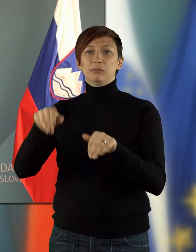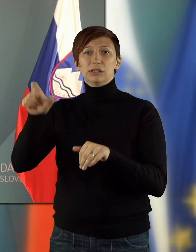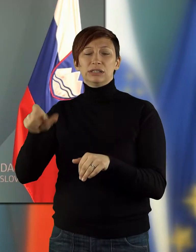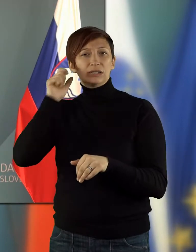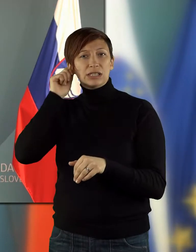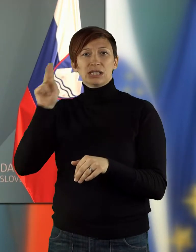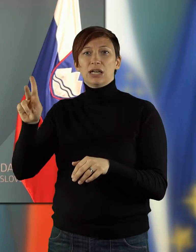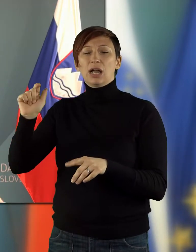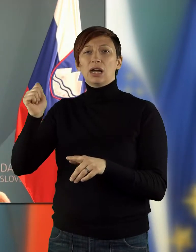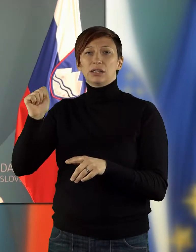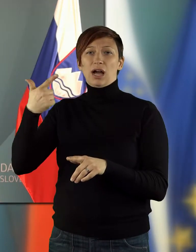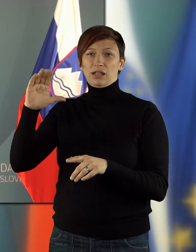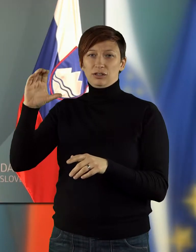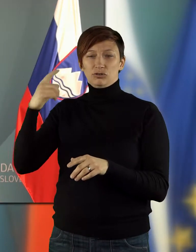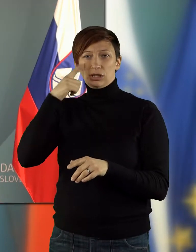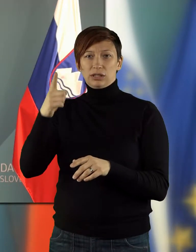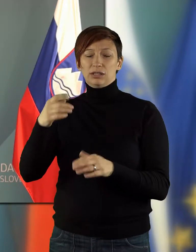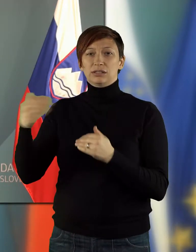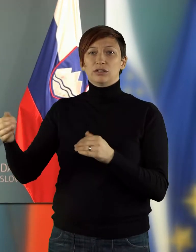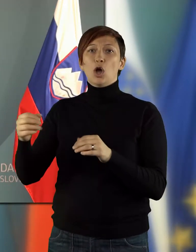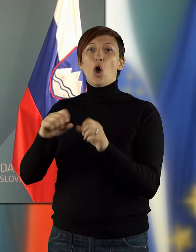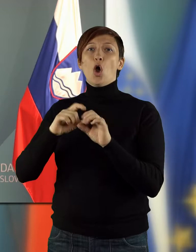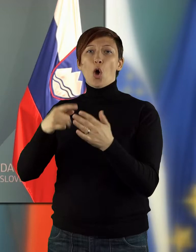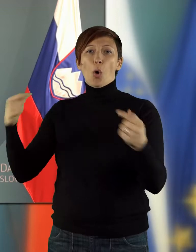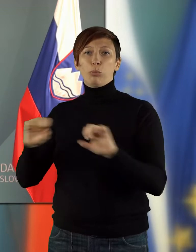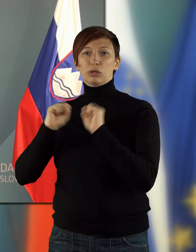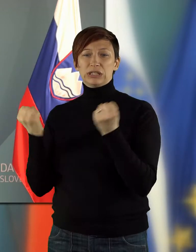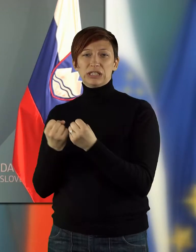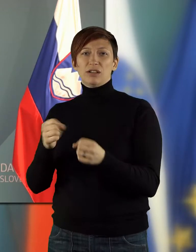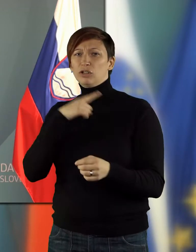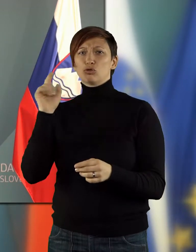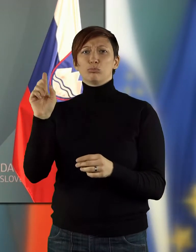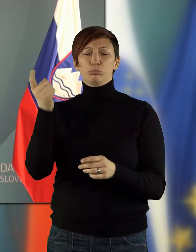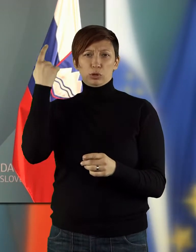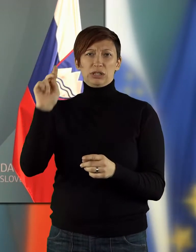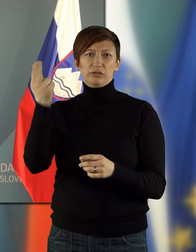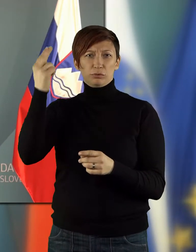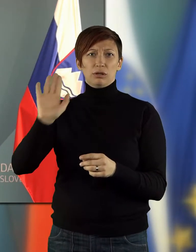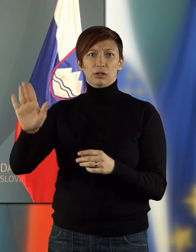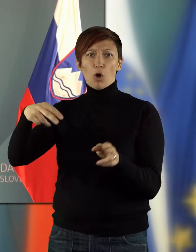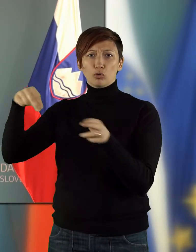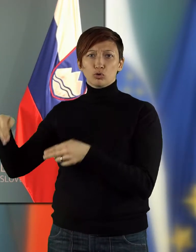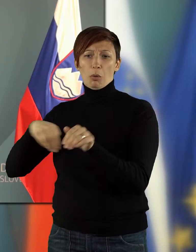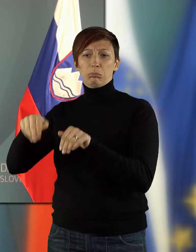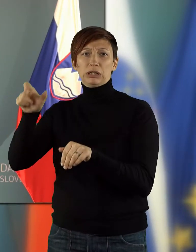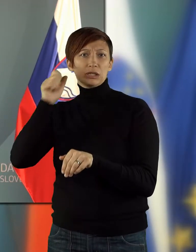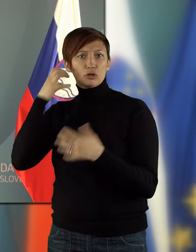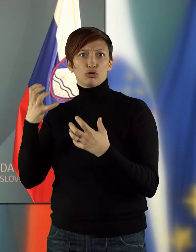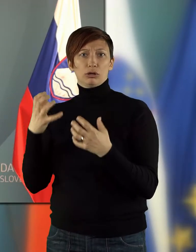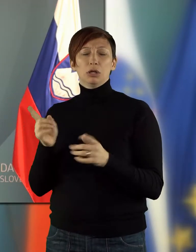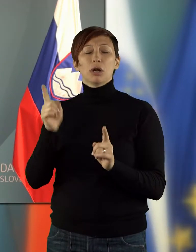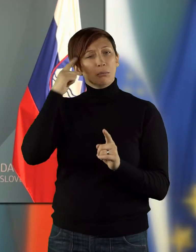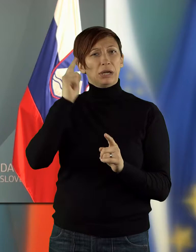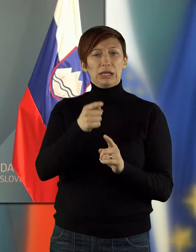ministrice Katičeve, tudi glede na dejstvo, da se strani dela opozicije vrstijo številni pozivi po njenem